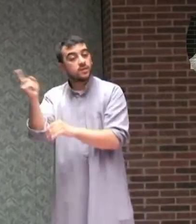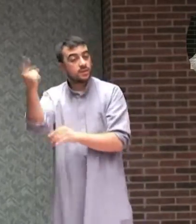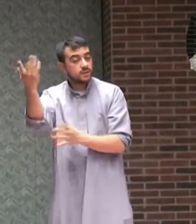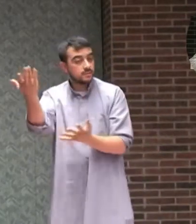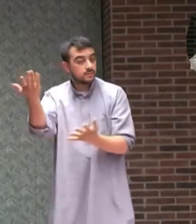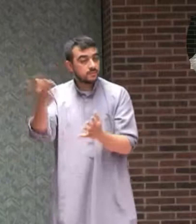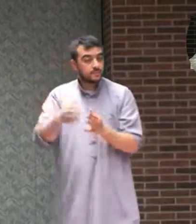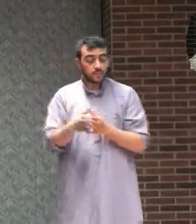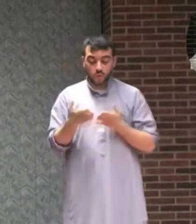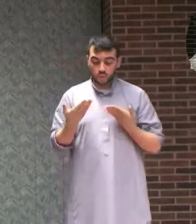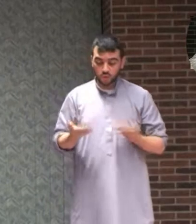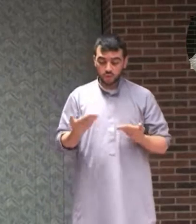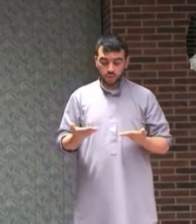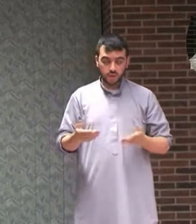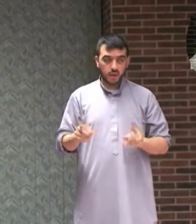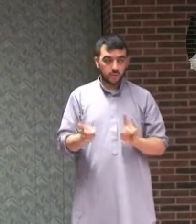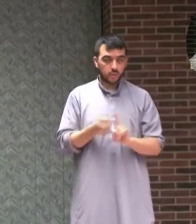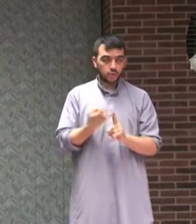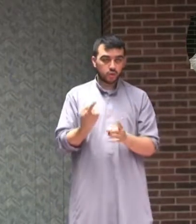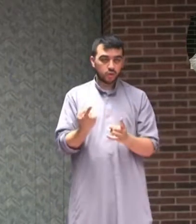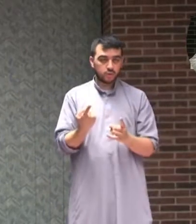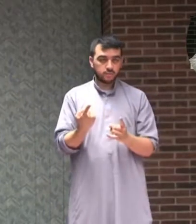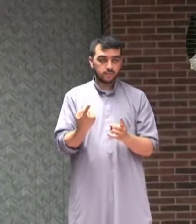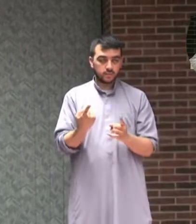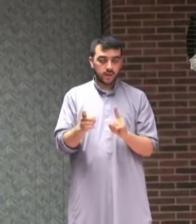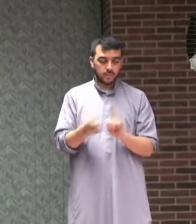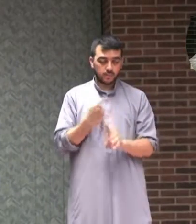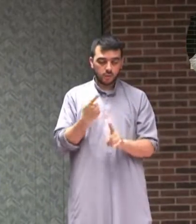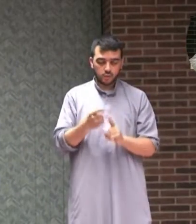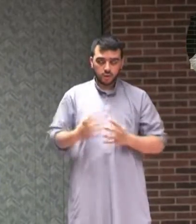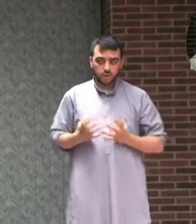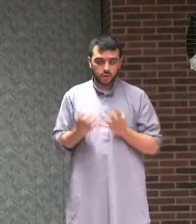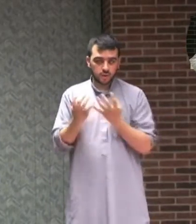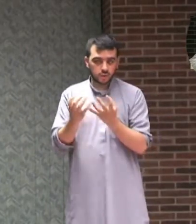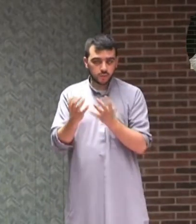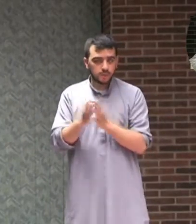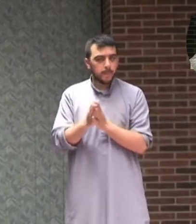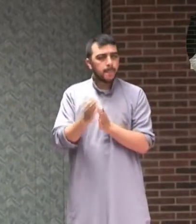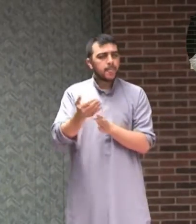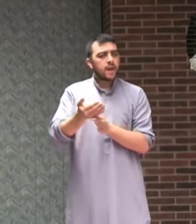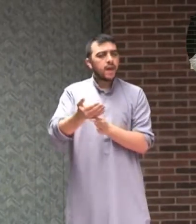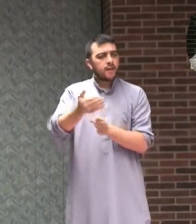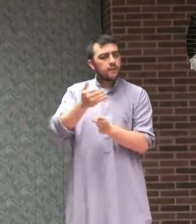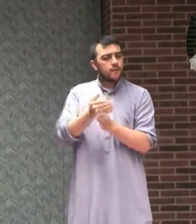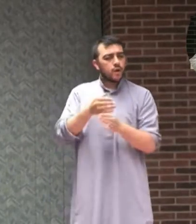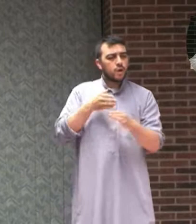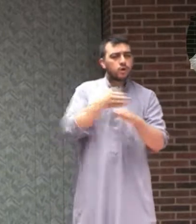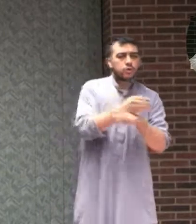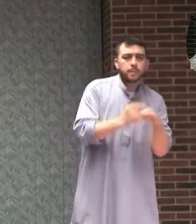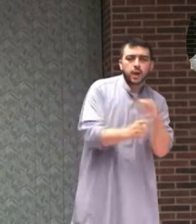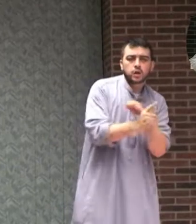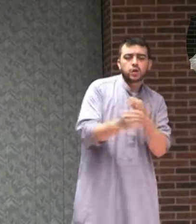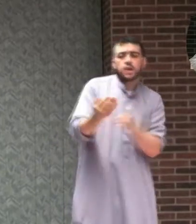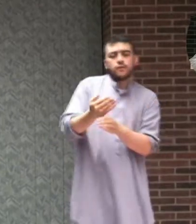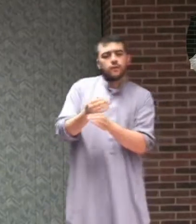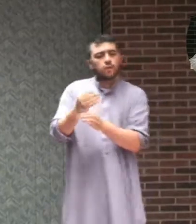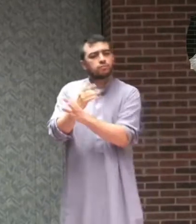Et nous savons que avant l'enfer ou le paradis, nos actes seront mis sur la